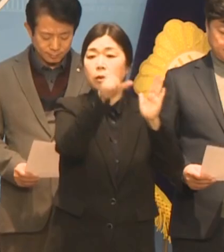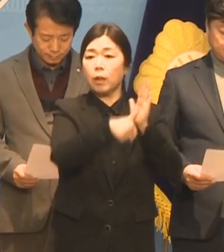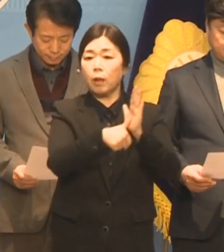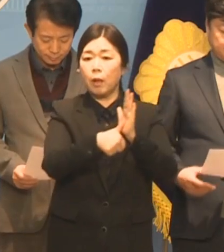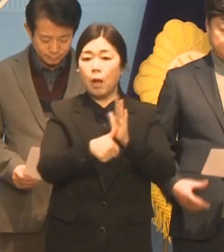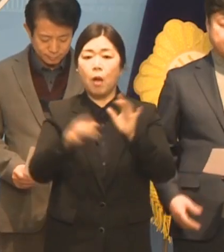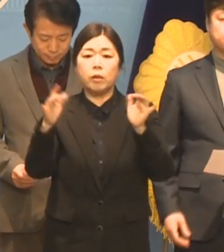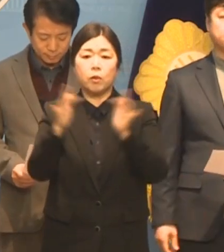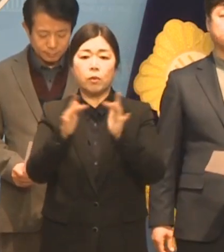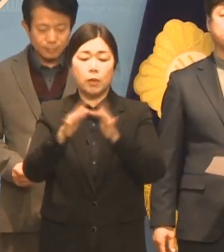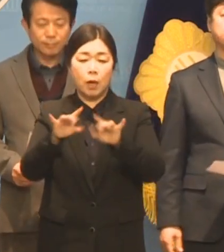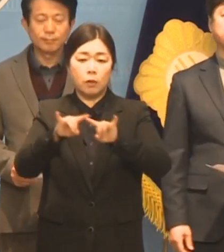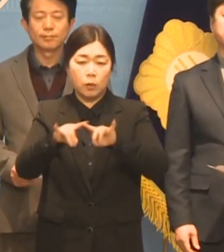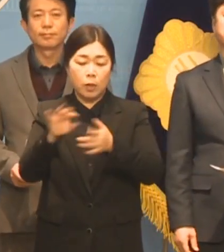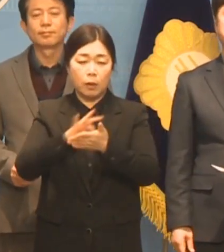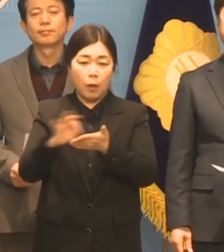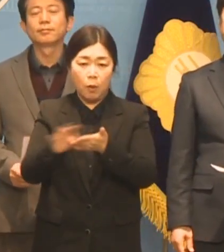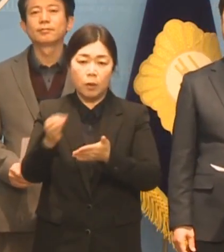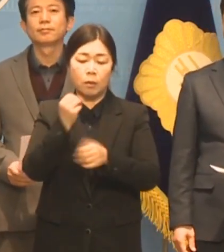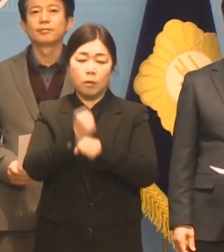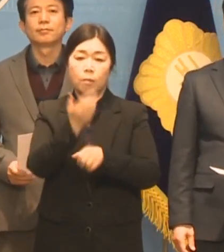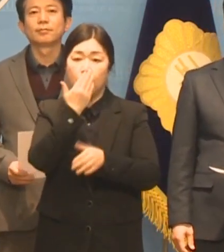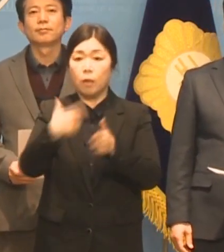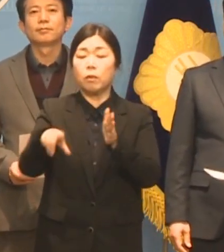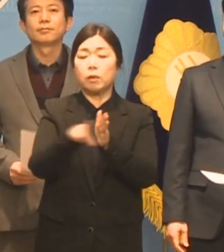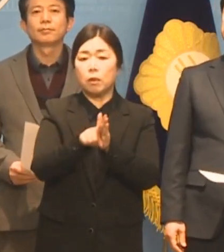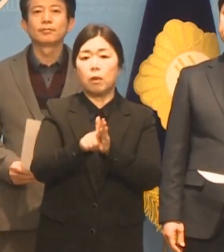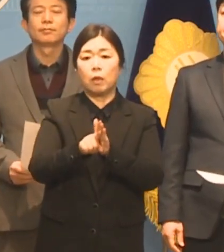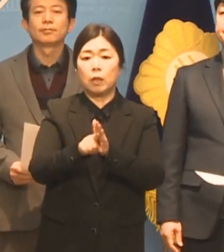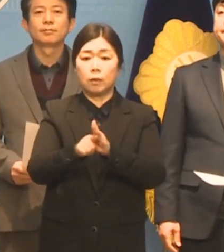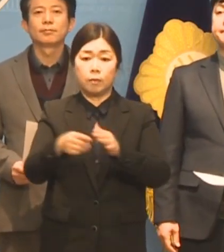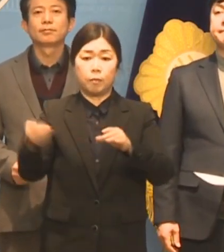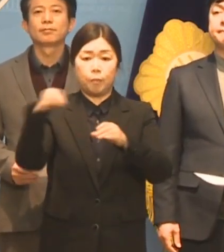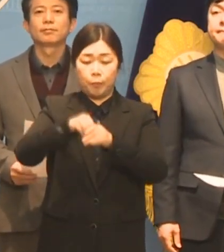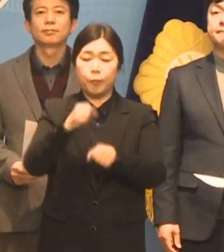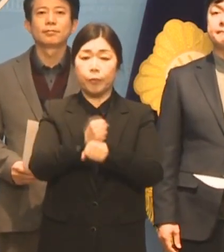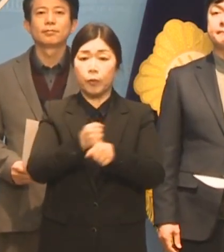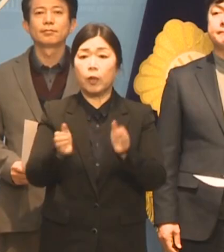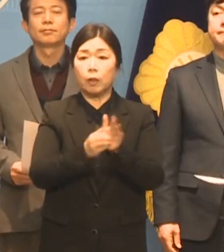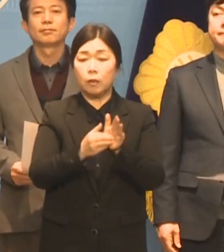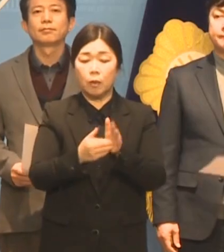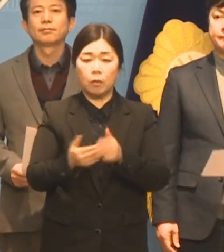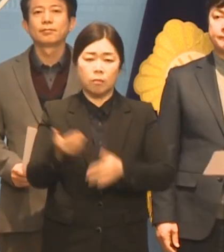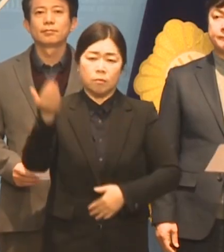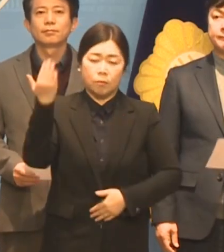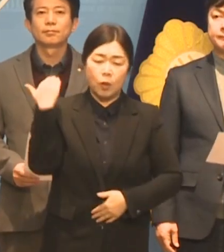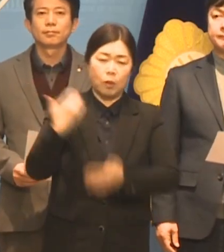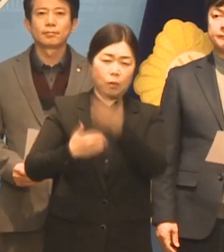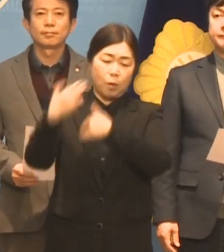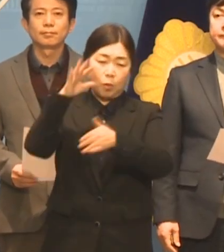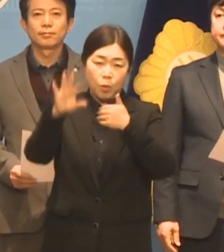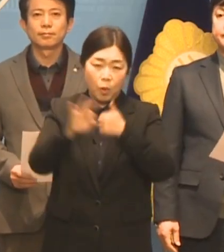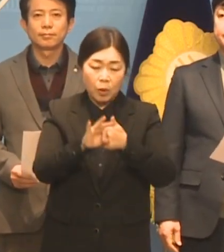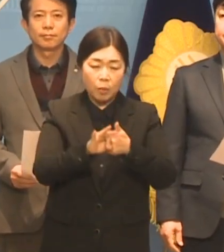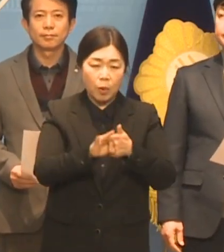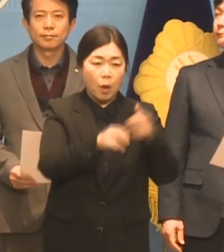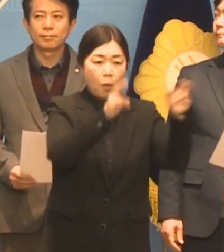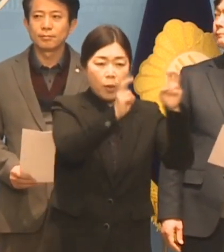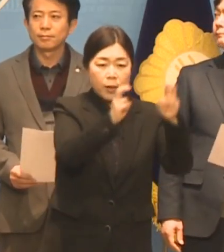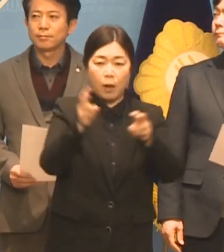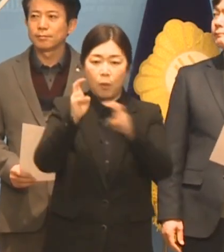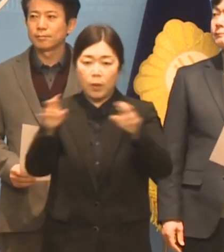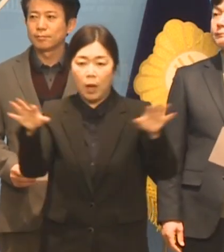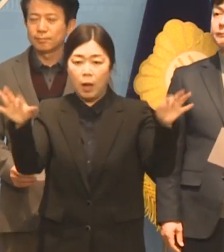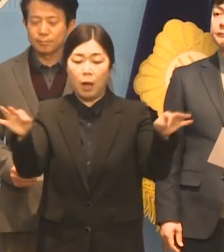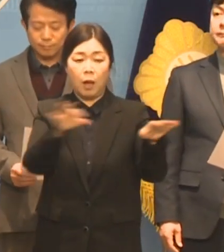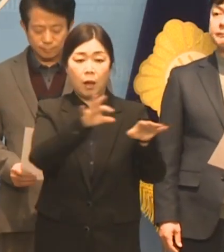포함되었습니다. 그동안 우리 자본시장에서는 쪼개기 상장, 불투명한 합병 비율 결정 등